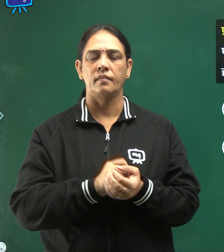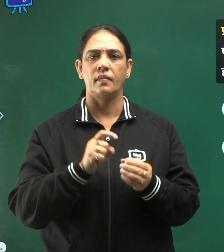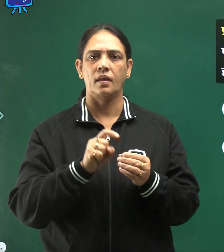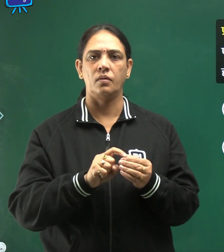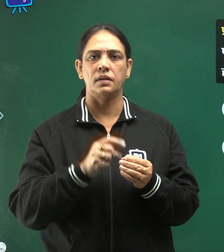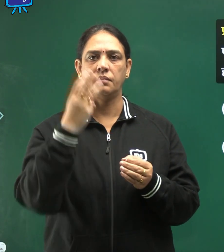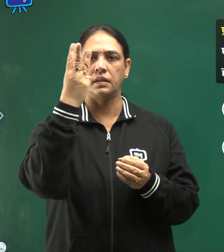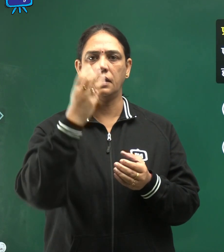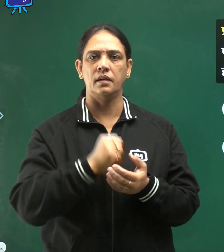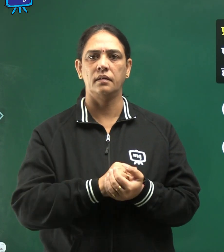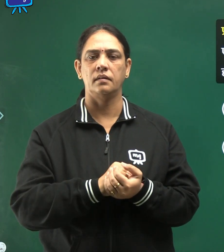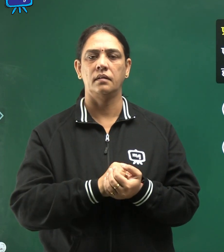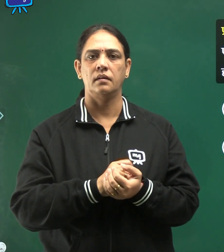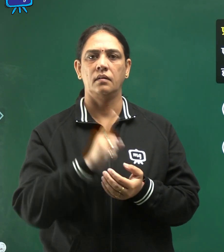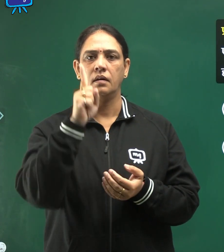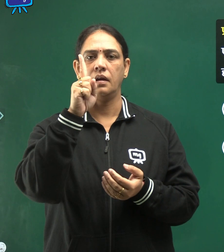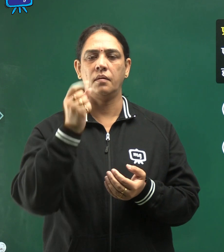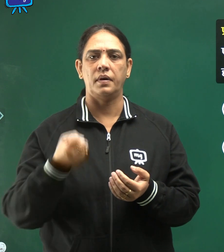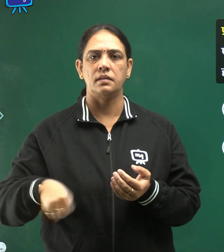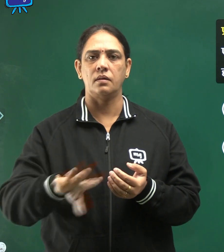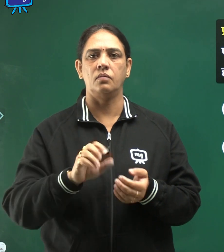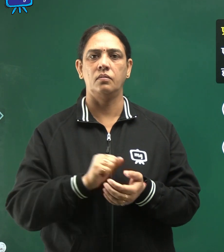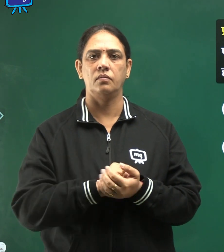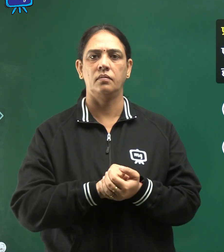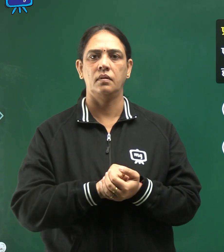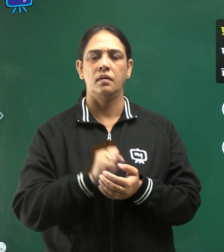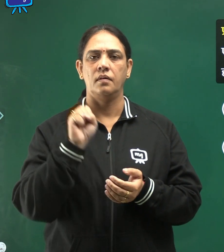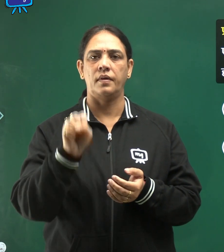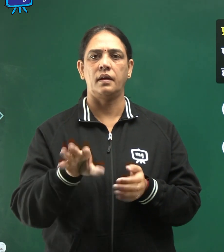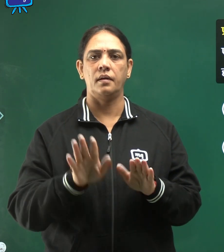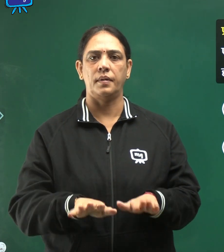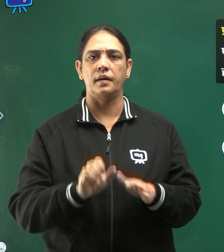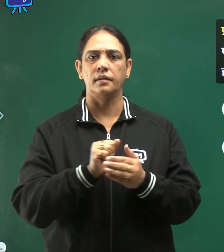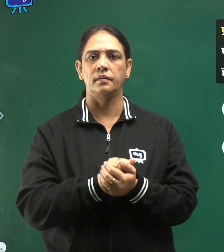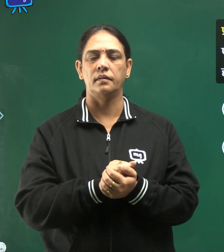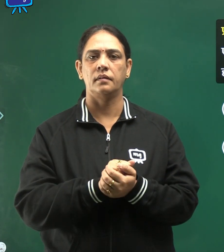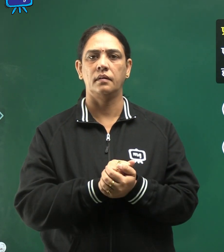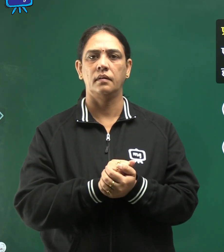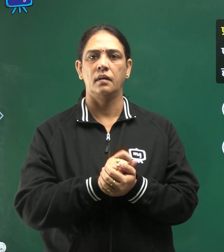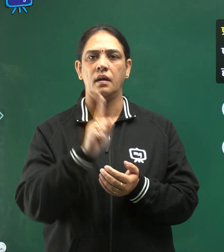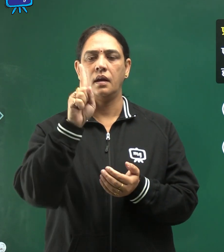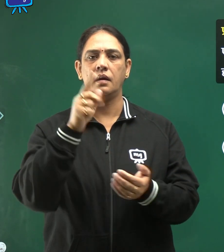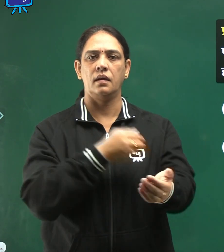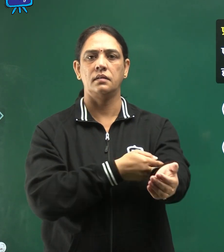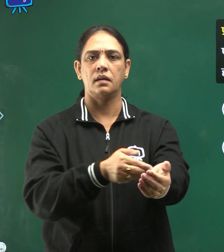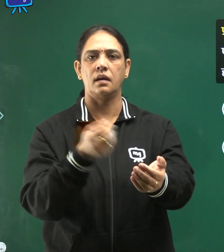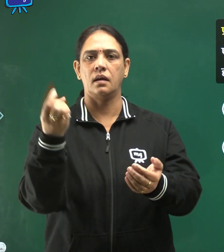प्रश्न नंबर 3, एक पासे को फेंकने पर एक विषम अंक